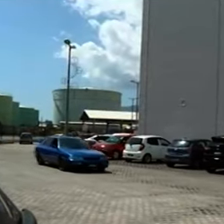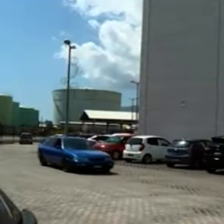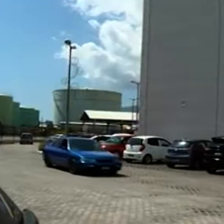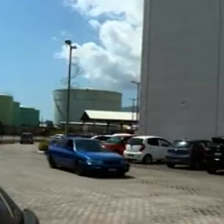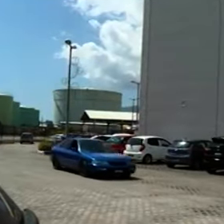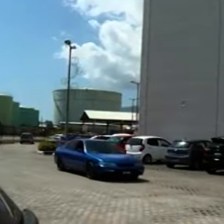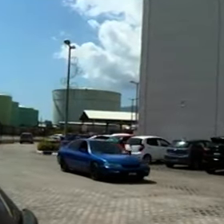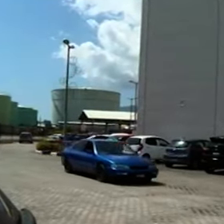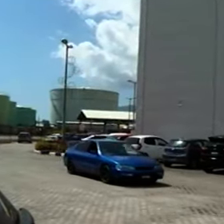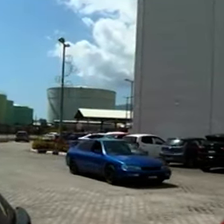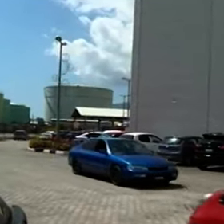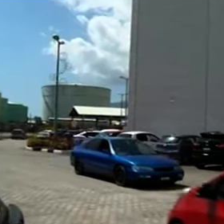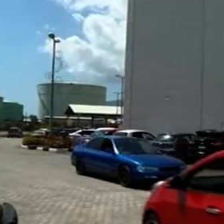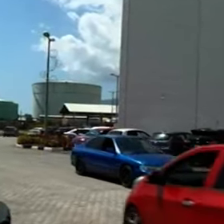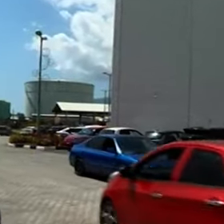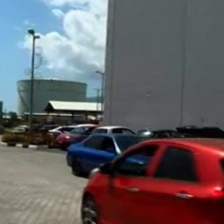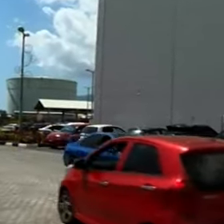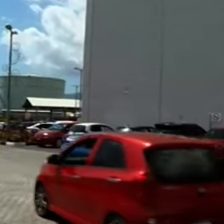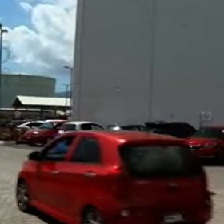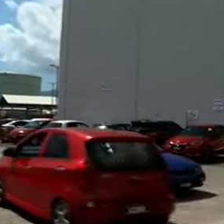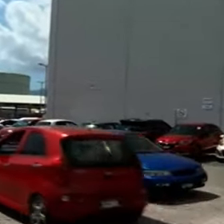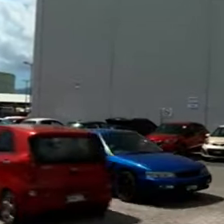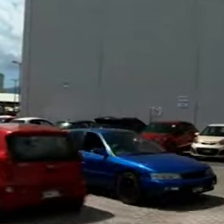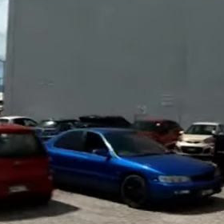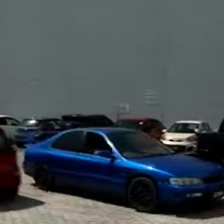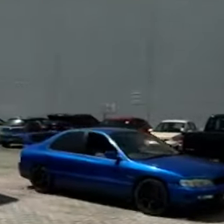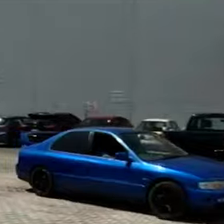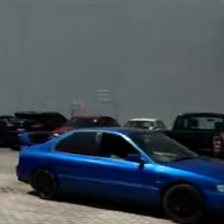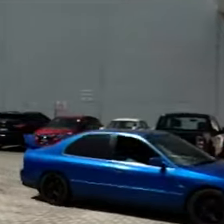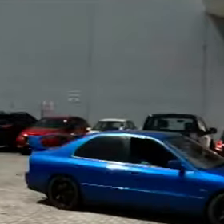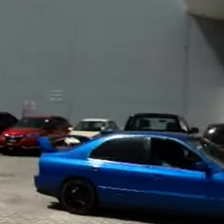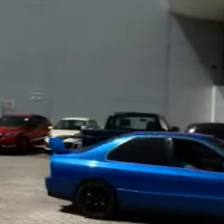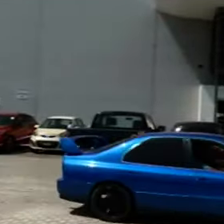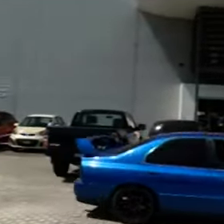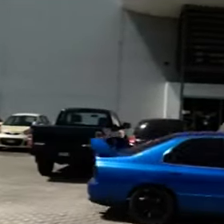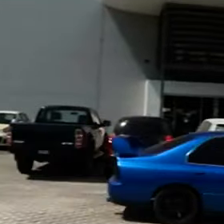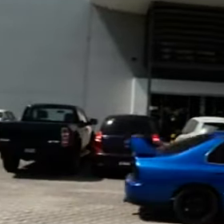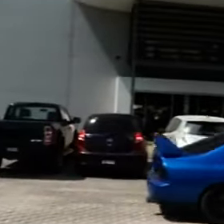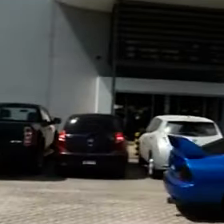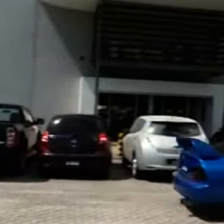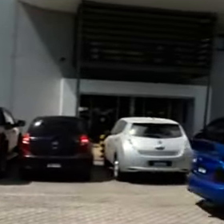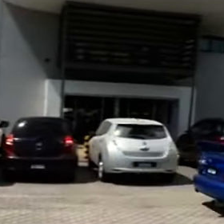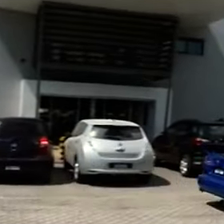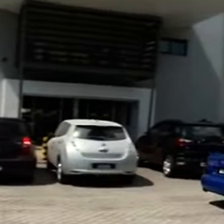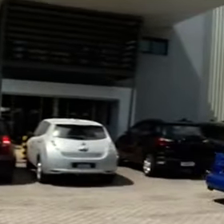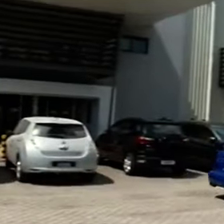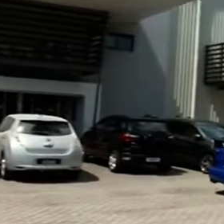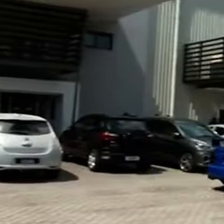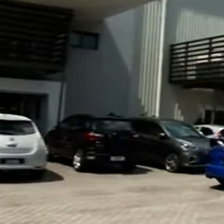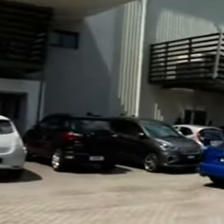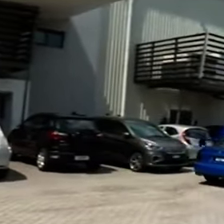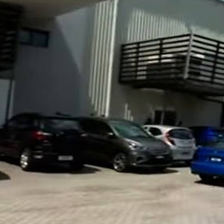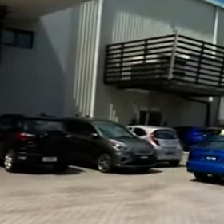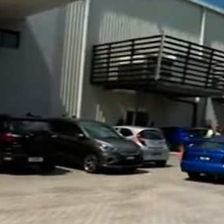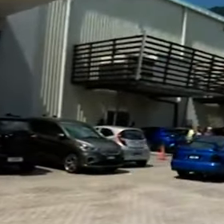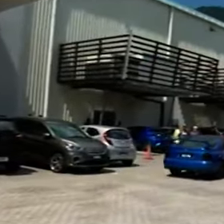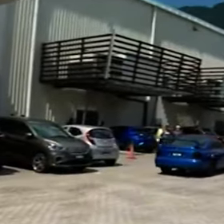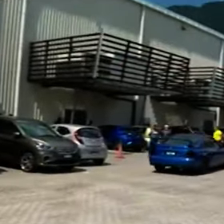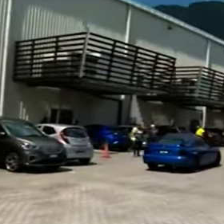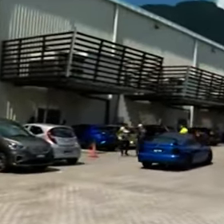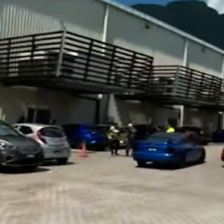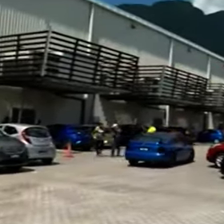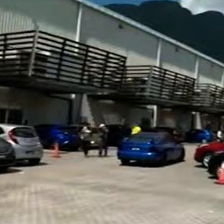par exemple, car parc est plein et n'a pas l'espace. Et grande quantité de monde qui vient faire shopping, ça